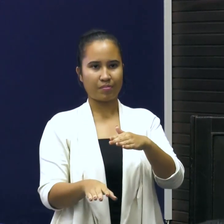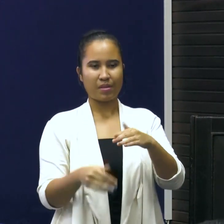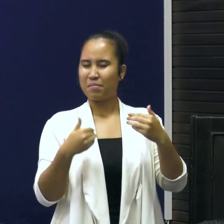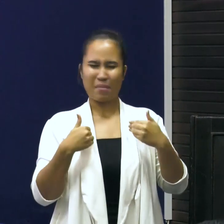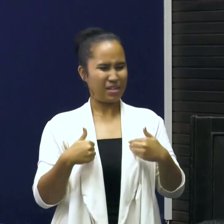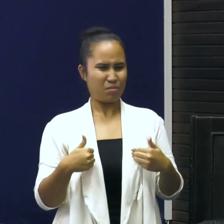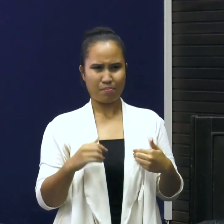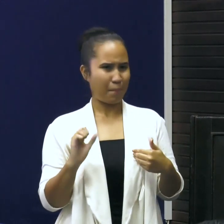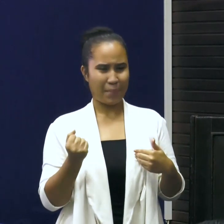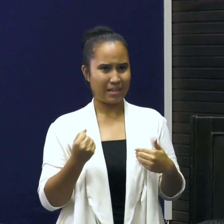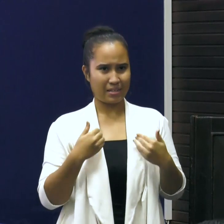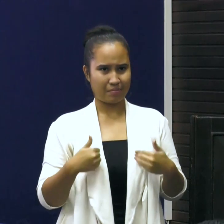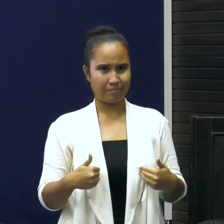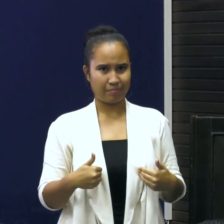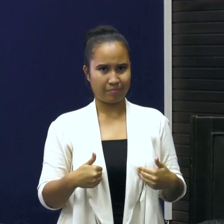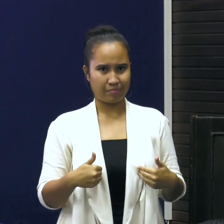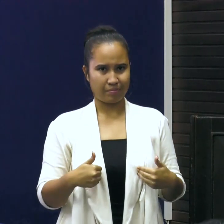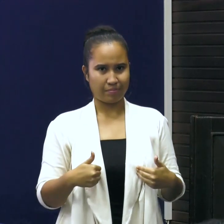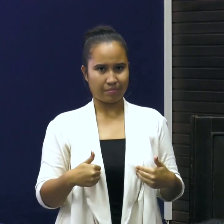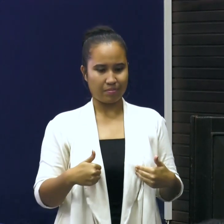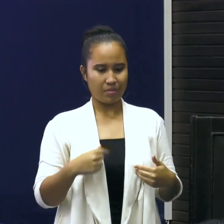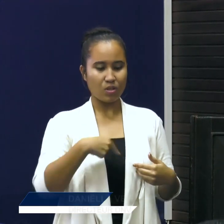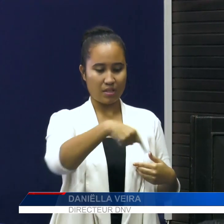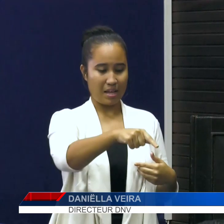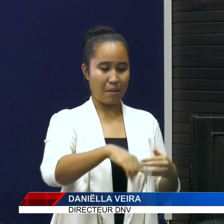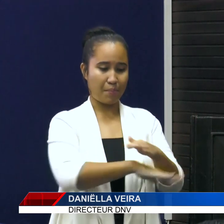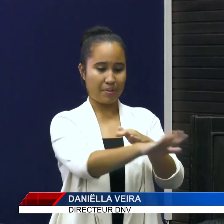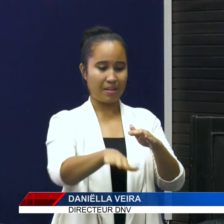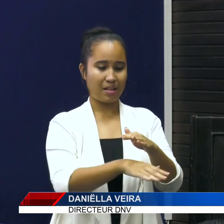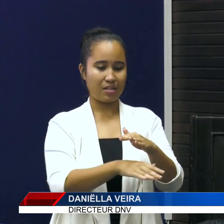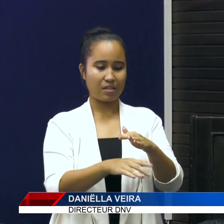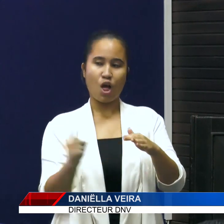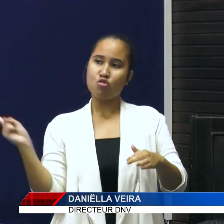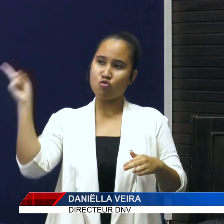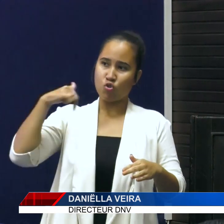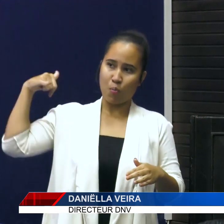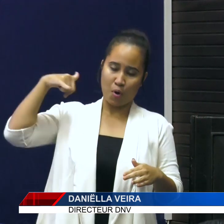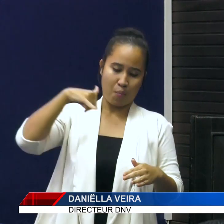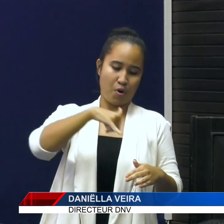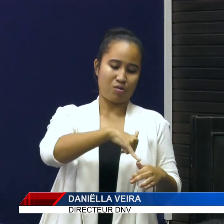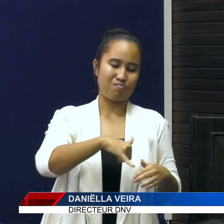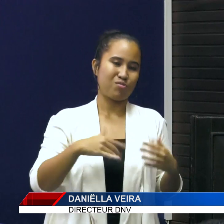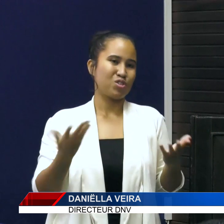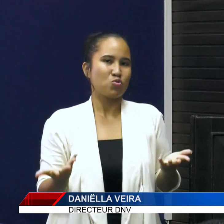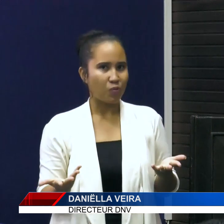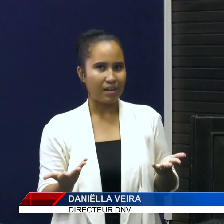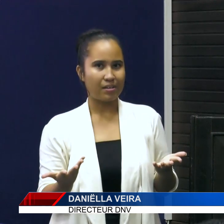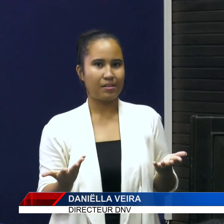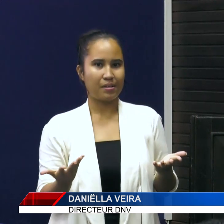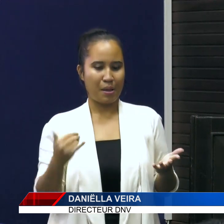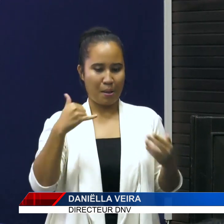vinden naar het binnenland. Als zij bij wijze van spreken terugkomen uit het buitenland of als er nog toevallig mensen hier zijn.